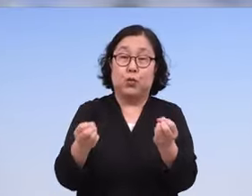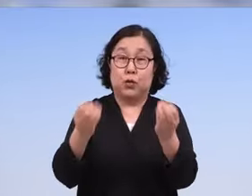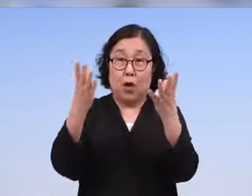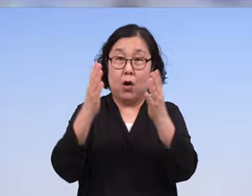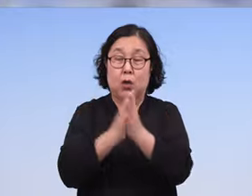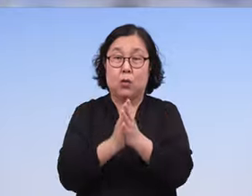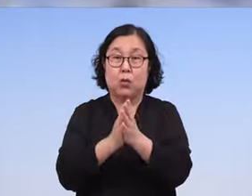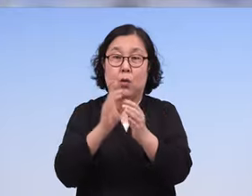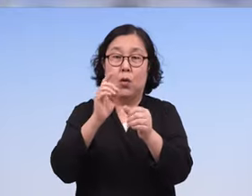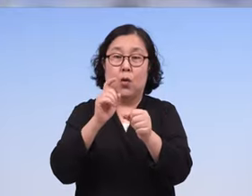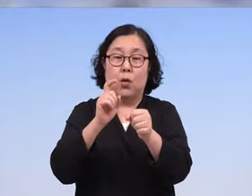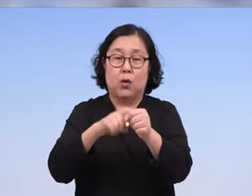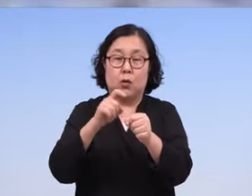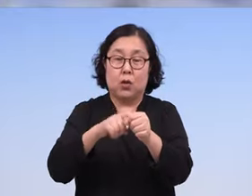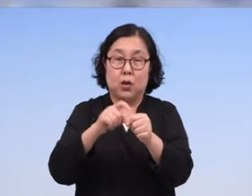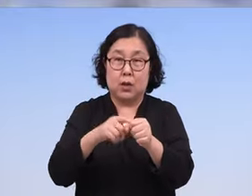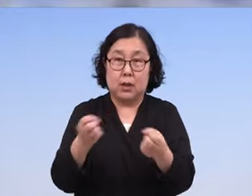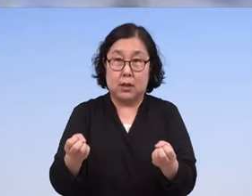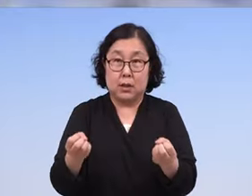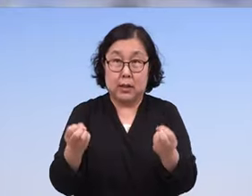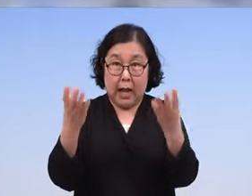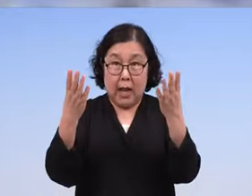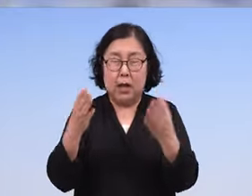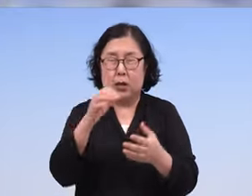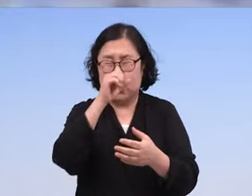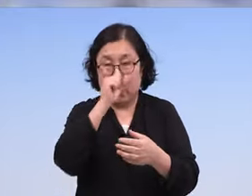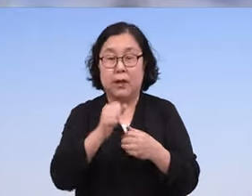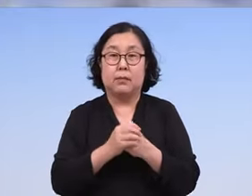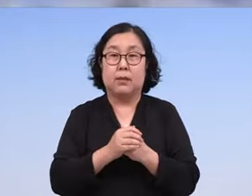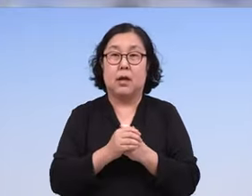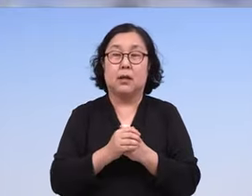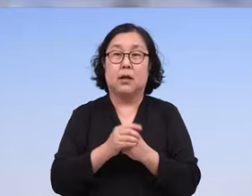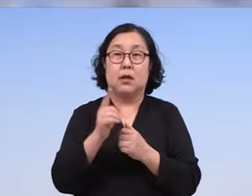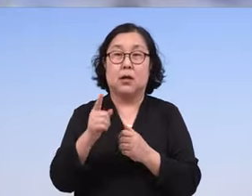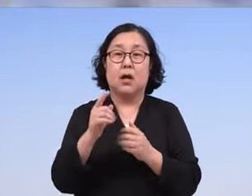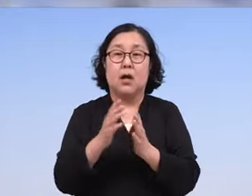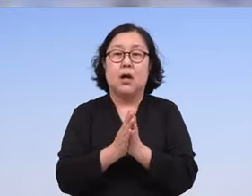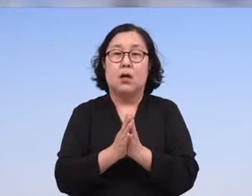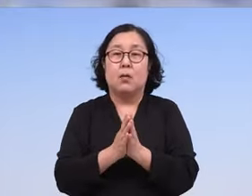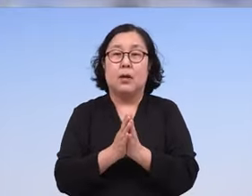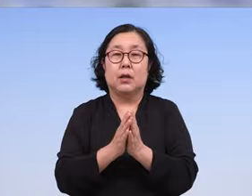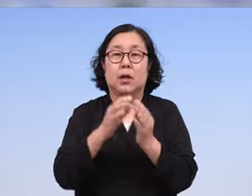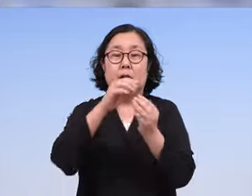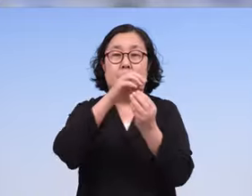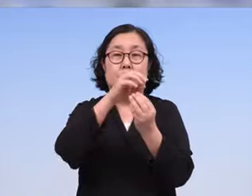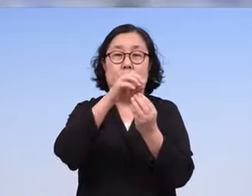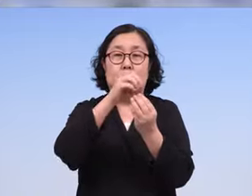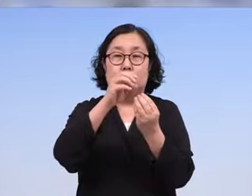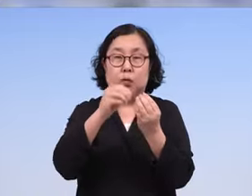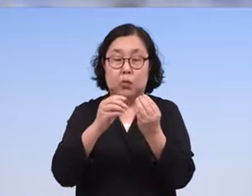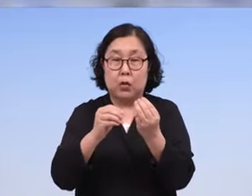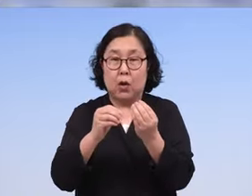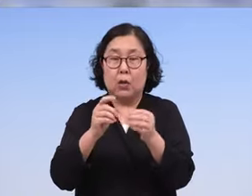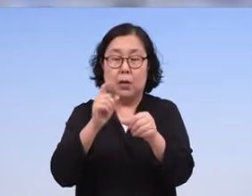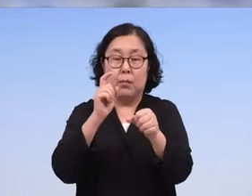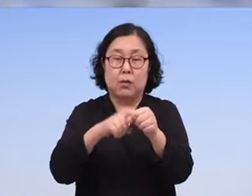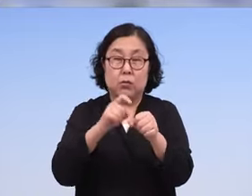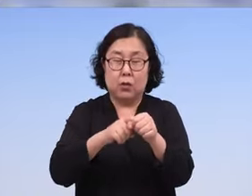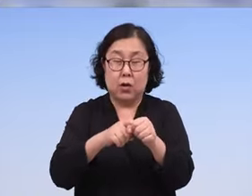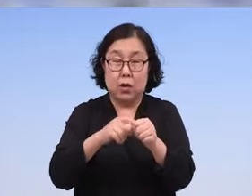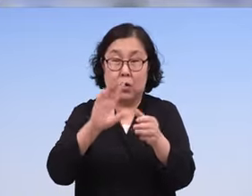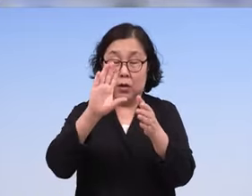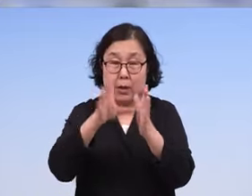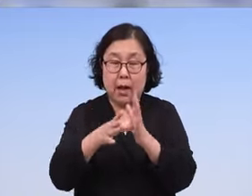아닙니까? 그때 옷을 사주시니까, 추석에 옷을 사면은 거의 내년 추석까지 입도록 해야 되니까 3번